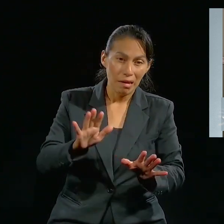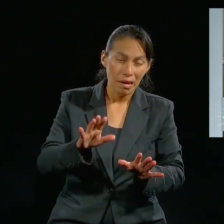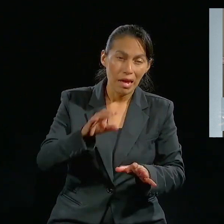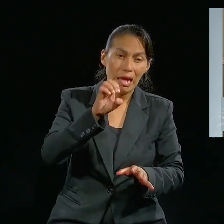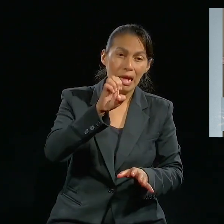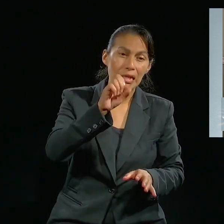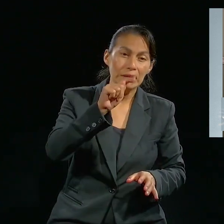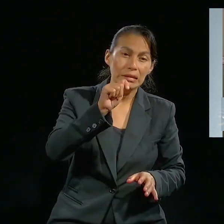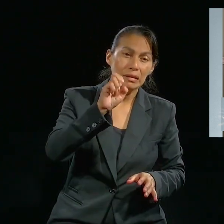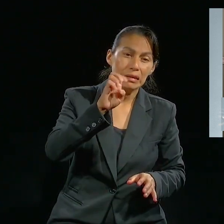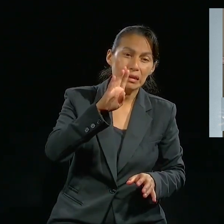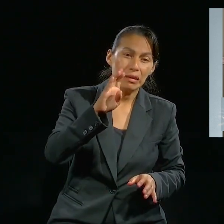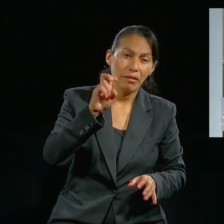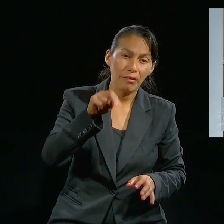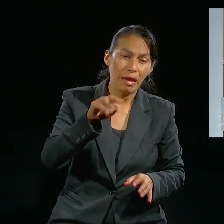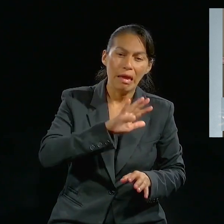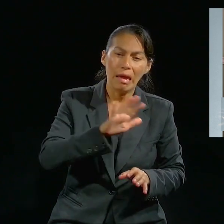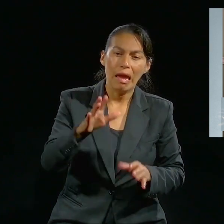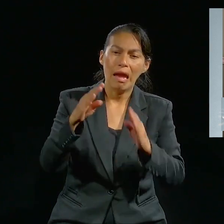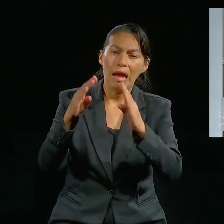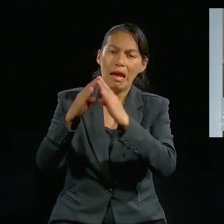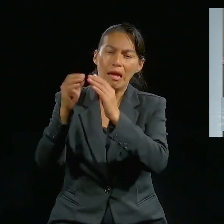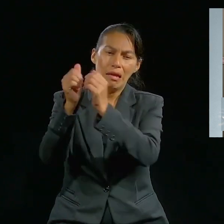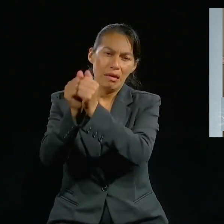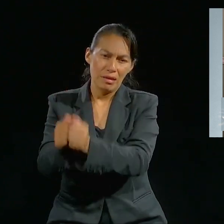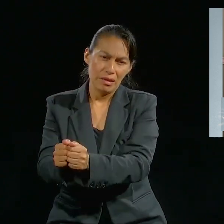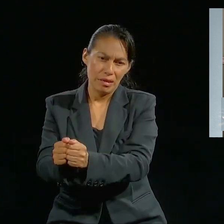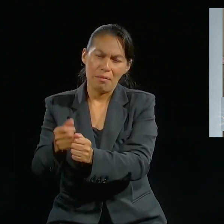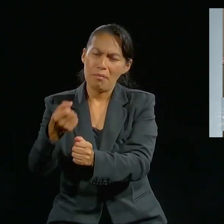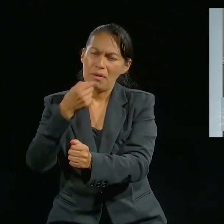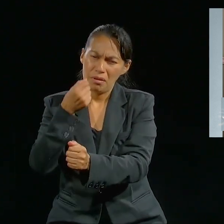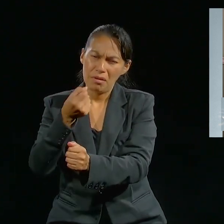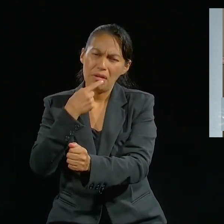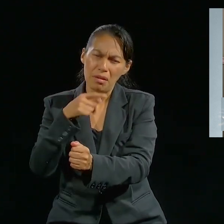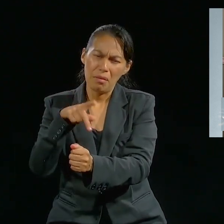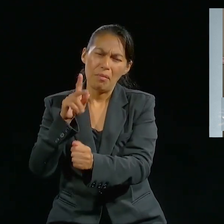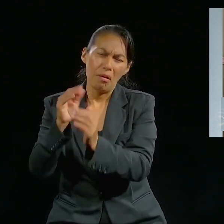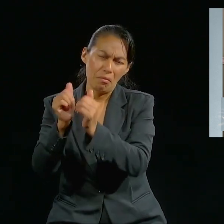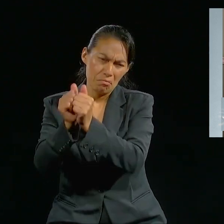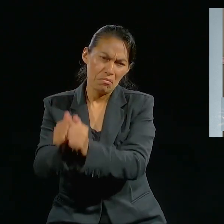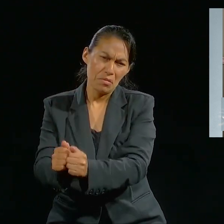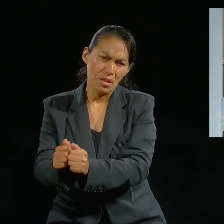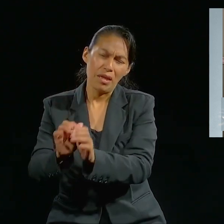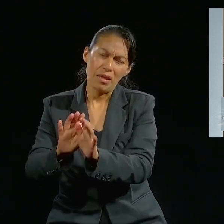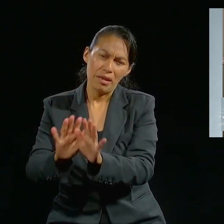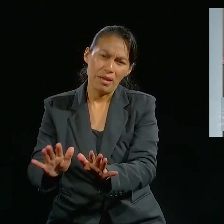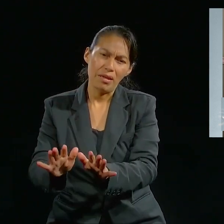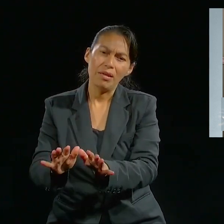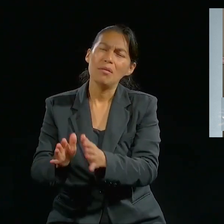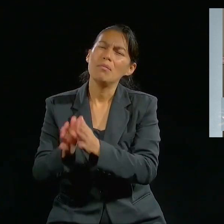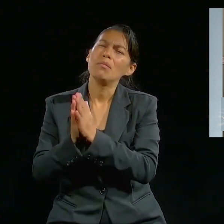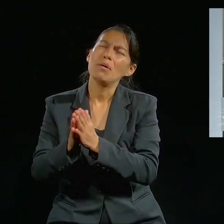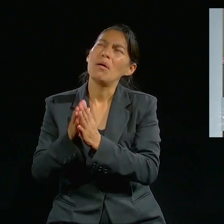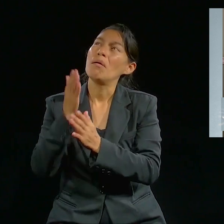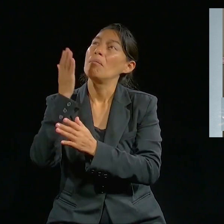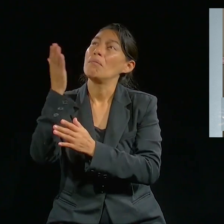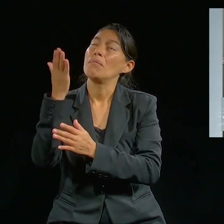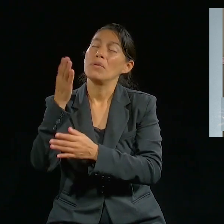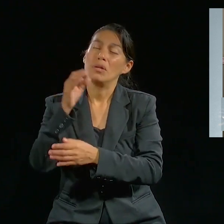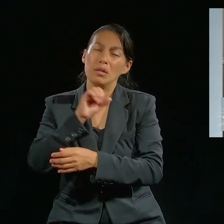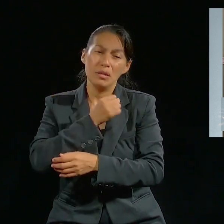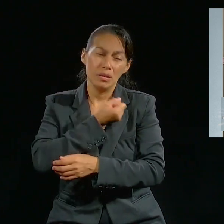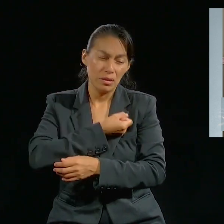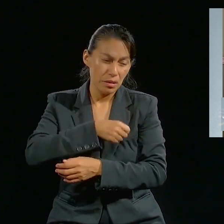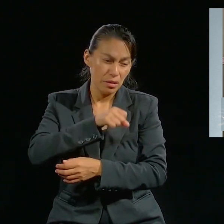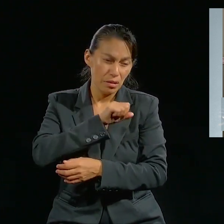está en casa con sus medicinas pero ya está en casa siguen sigo pidiendo por la salud de mi familia